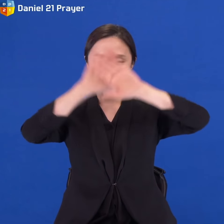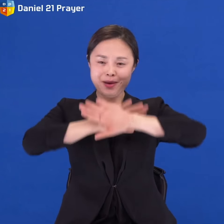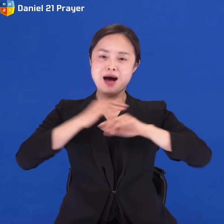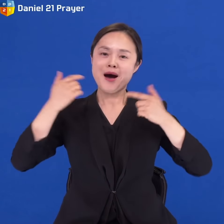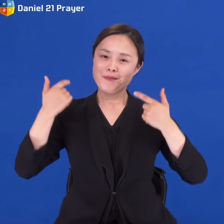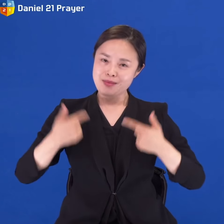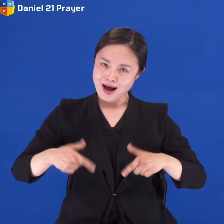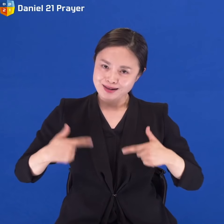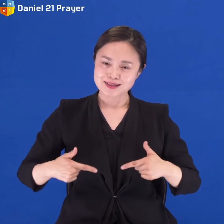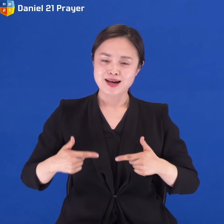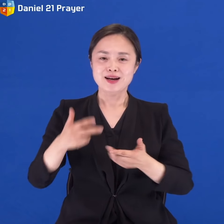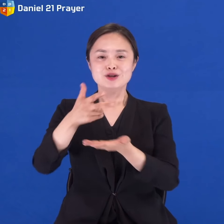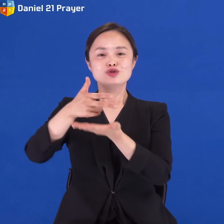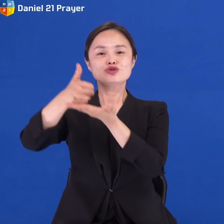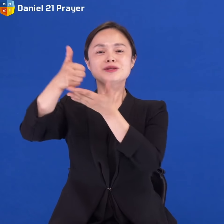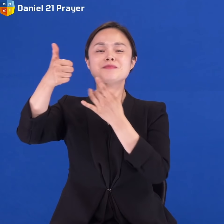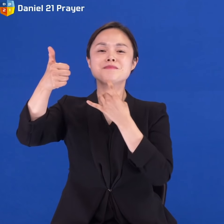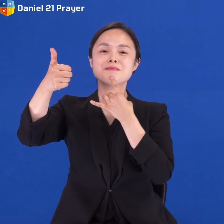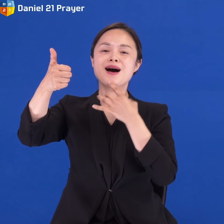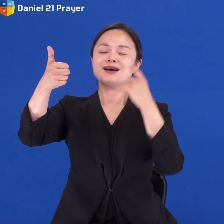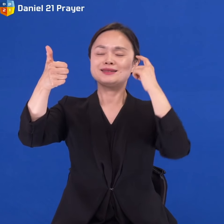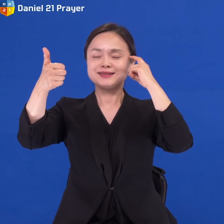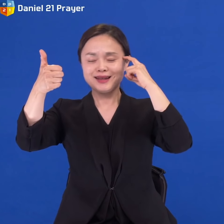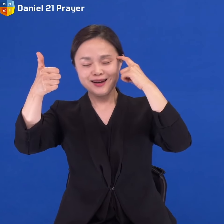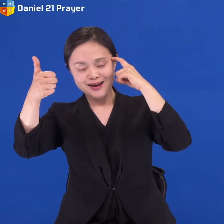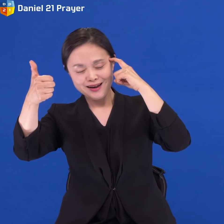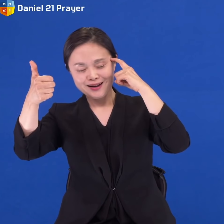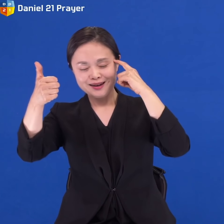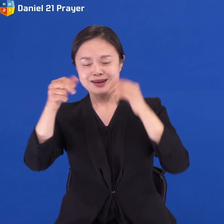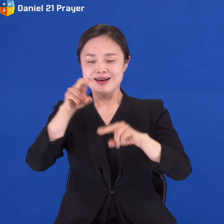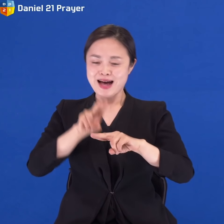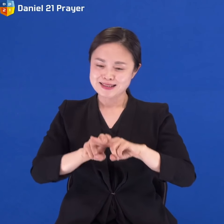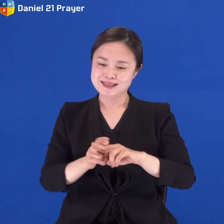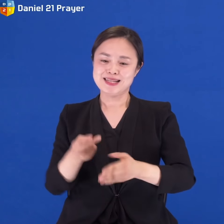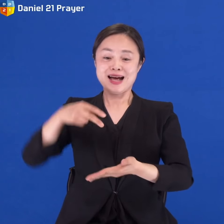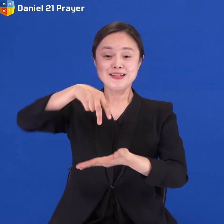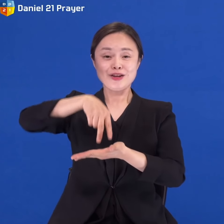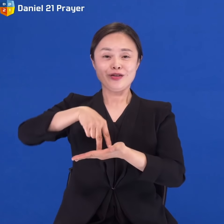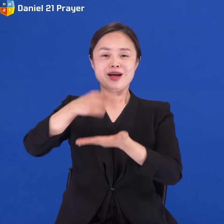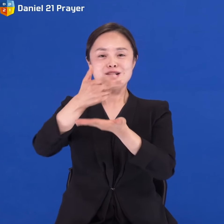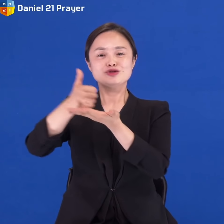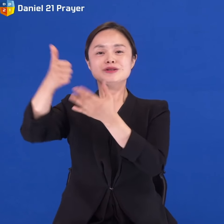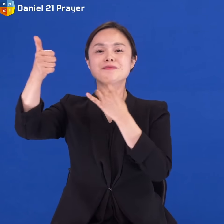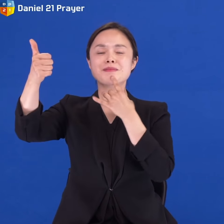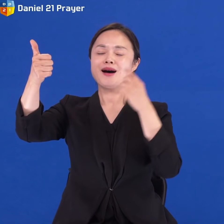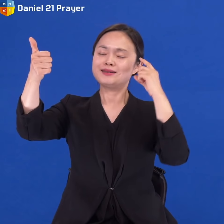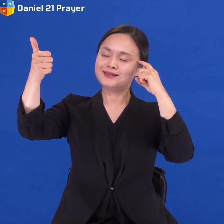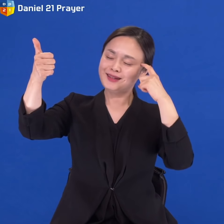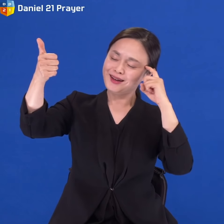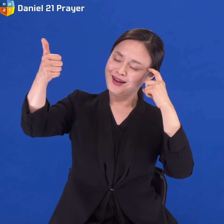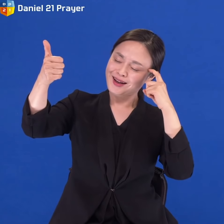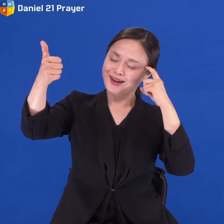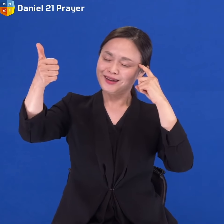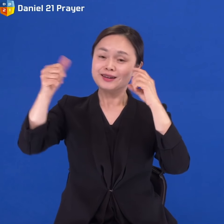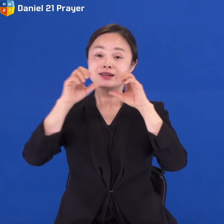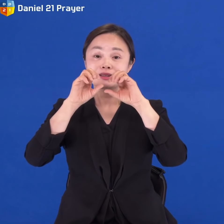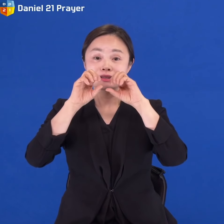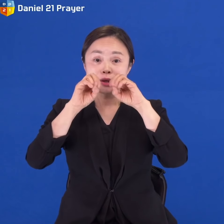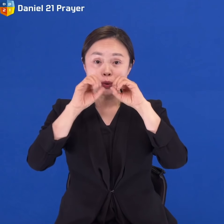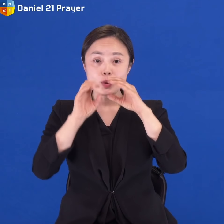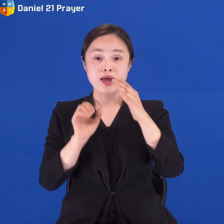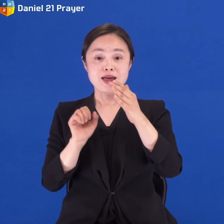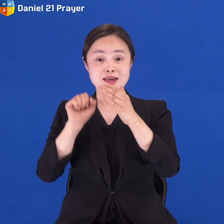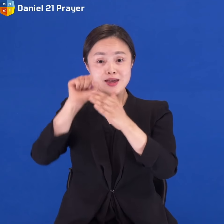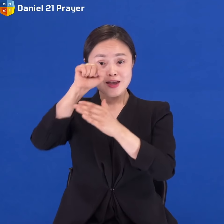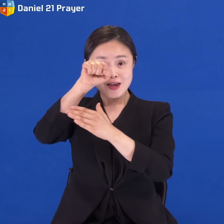먹으나 마시나 주님 생각, 누우나 앉으나 주님 생각, 그렇게 해서 전도의 열매를 향해서 그 친구가 비난을